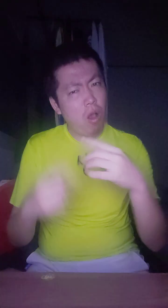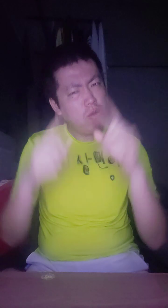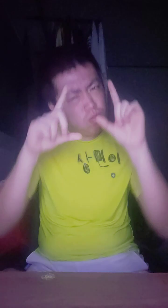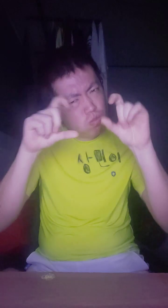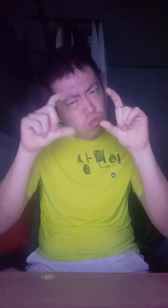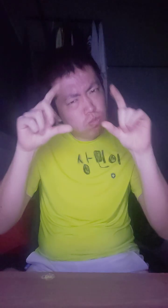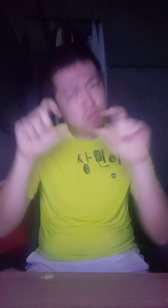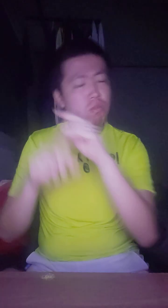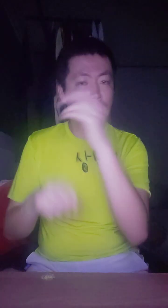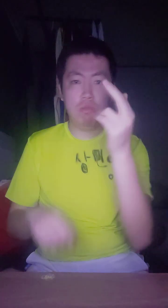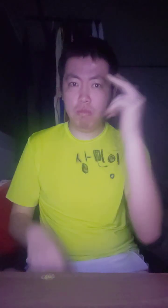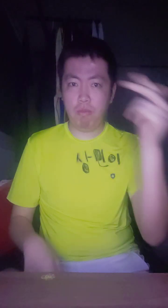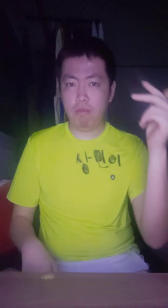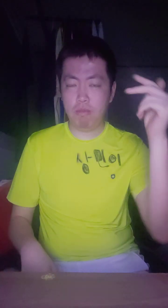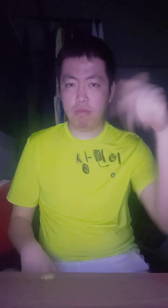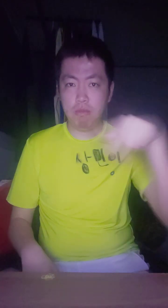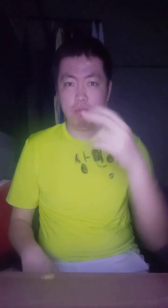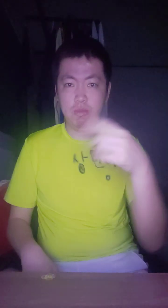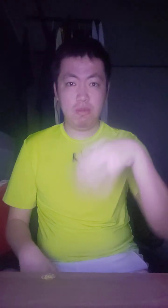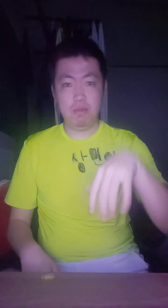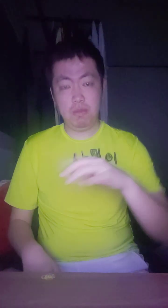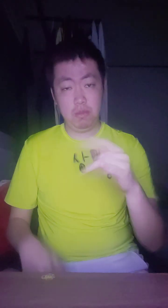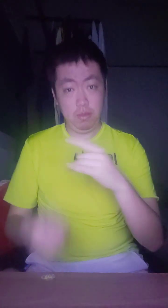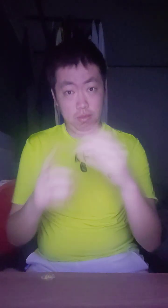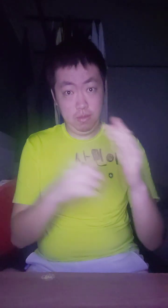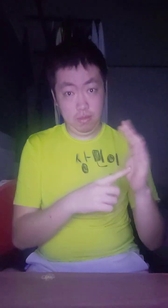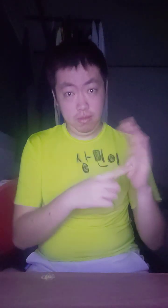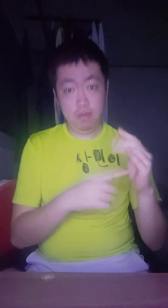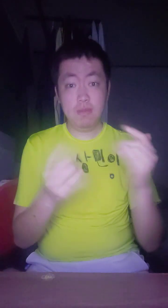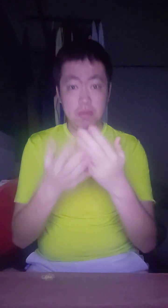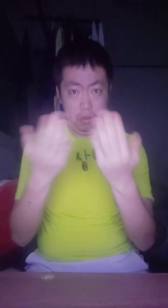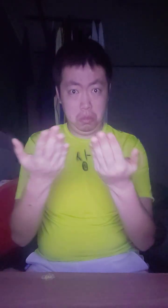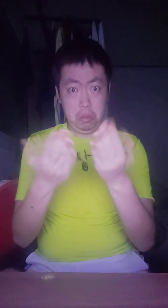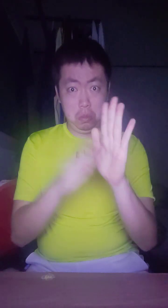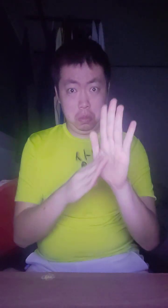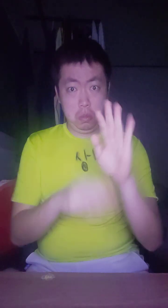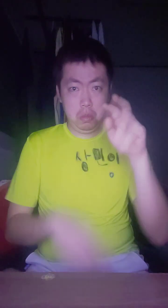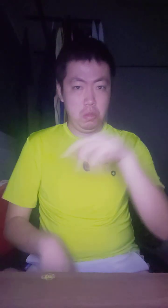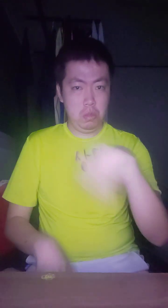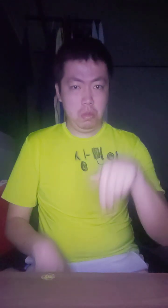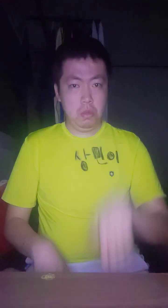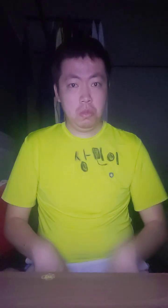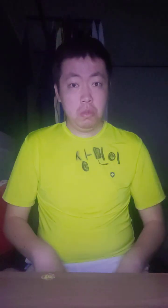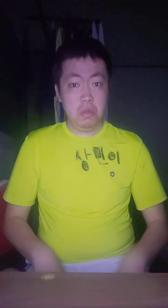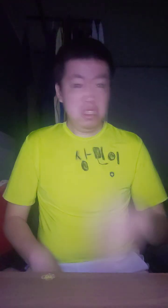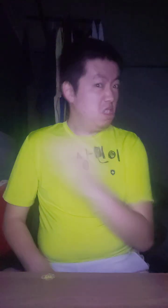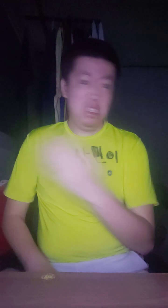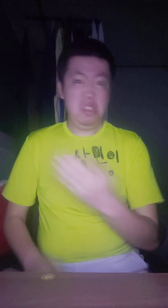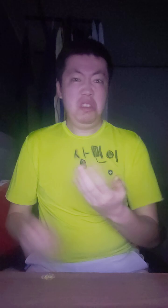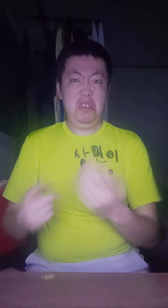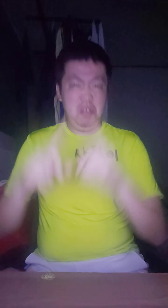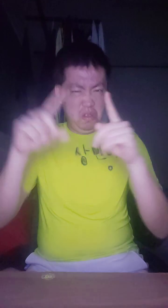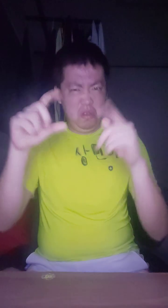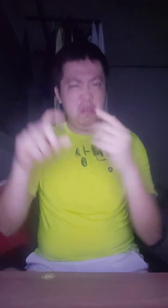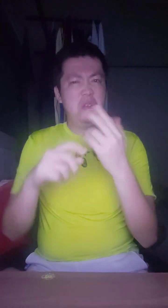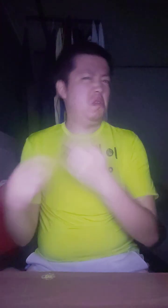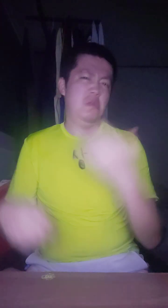카메라를 처음 발견한 직원이 당시 지사장에게 이를 보여줬지만 지사장은 이를 몰래 카메라로 의심하지